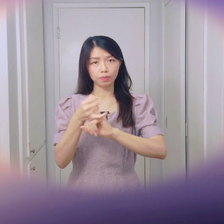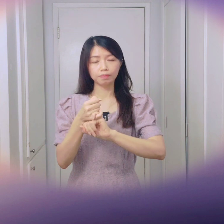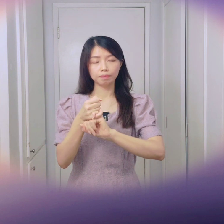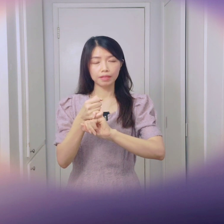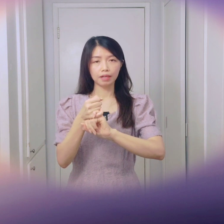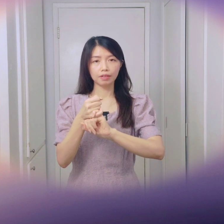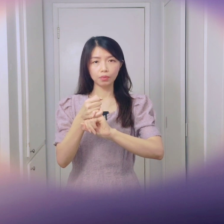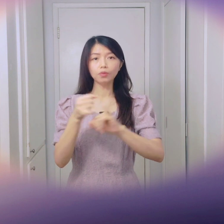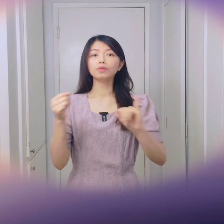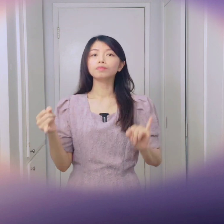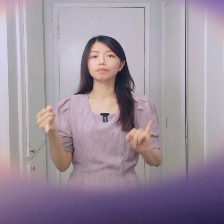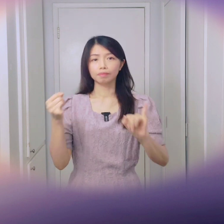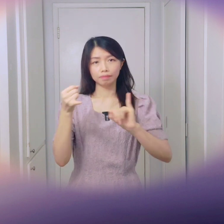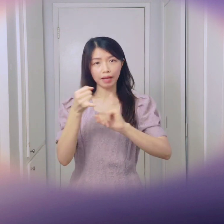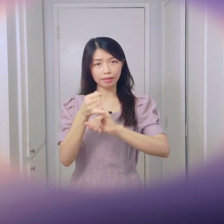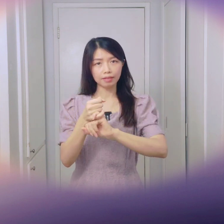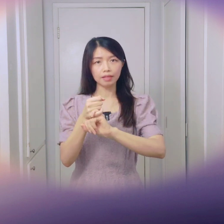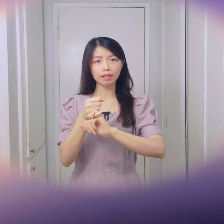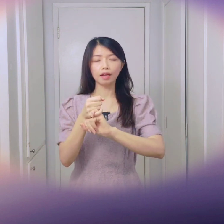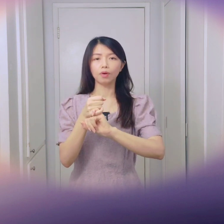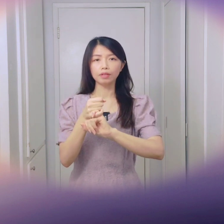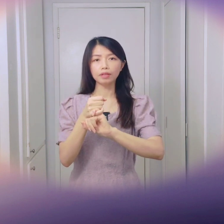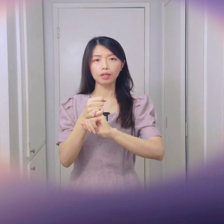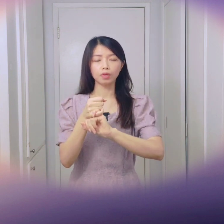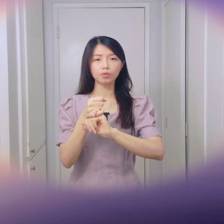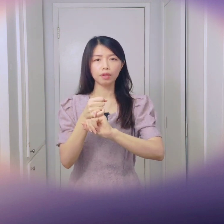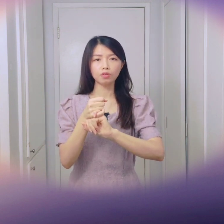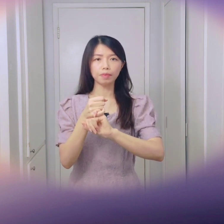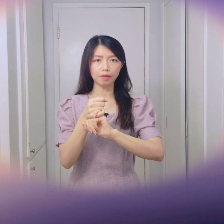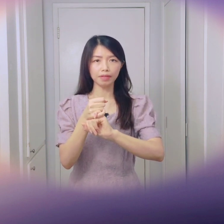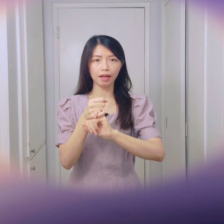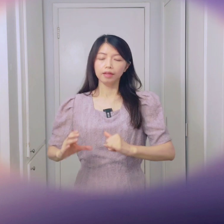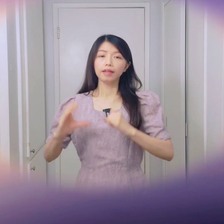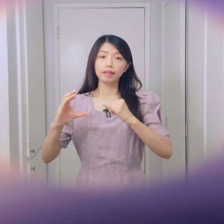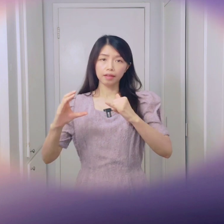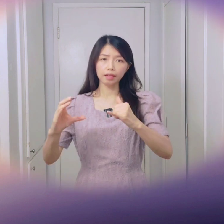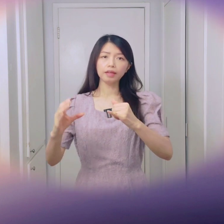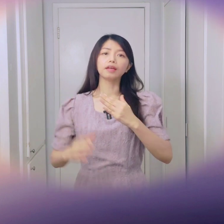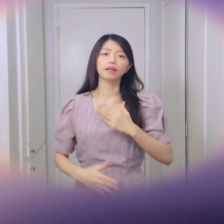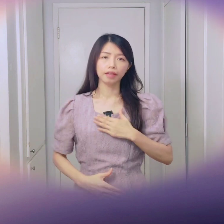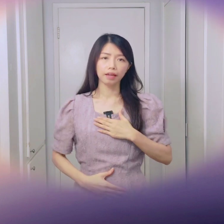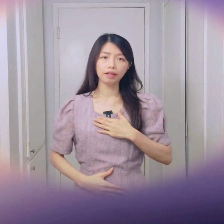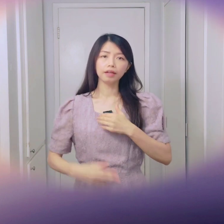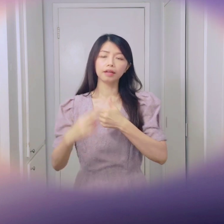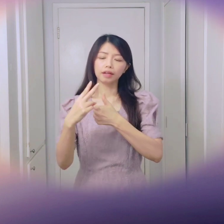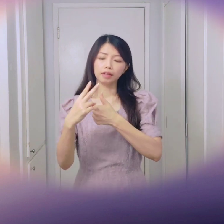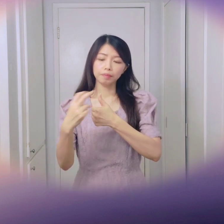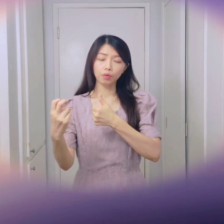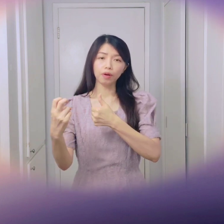사랑하겠소. 마찬가지로 반드시 라고 하는 약속의 수어를 해주시면 됩니다. 세상이